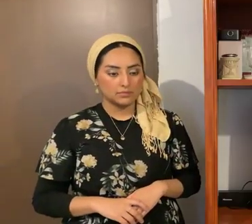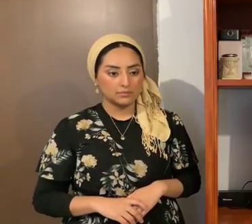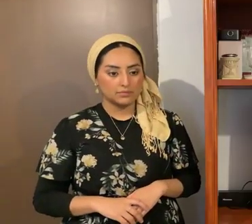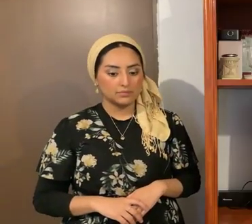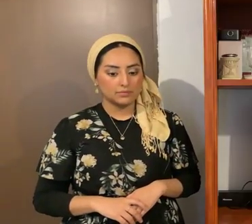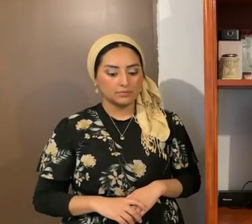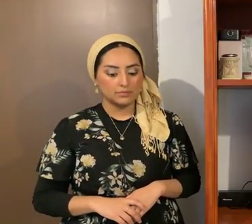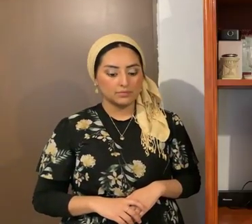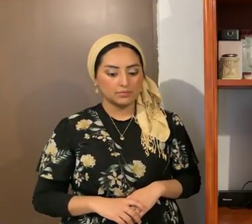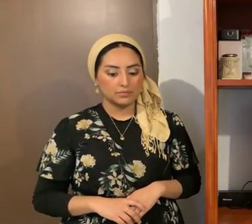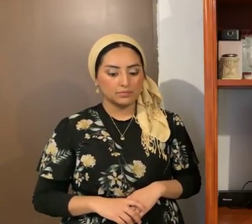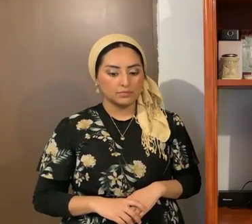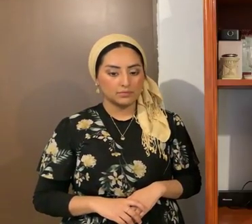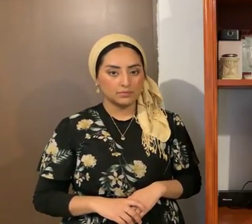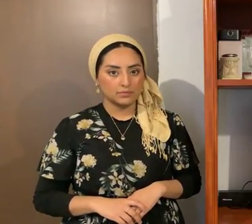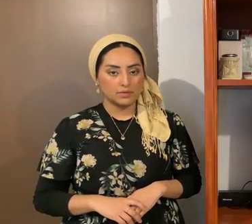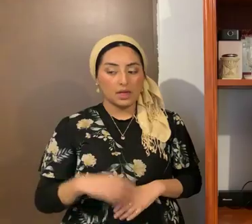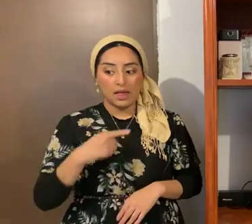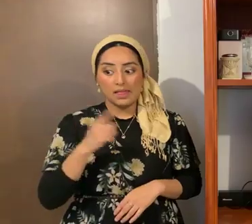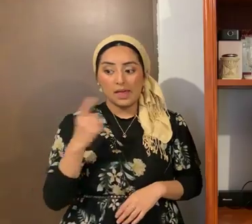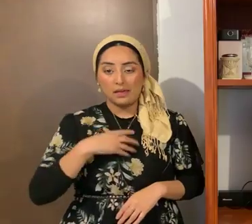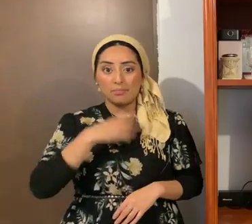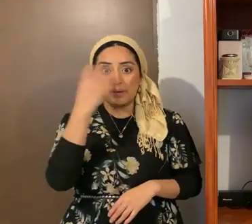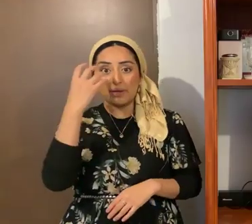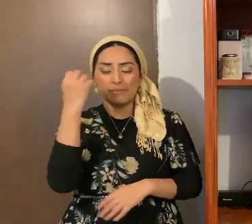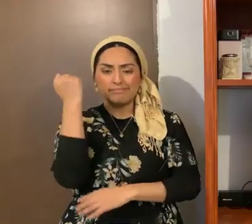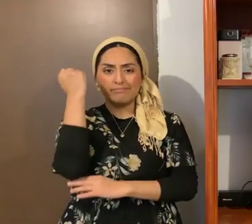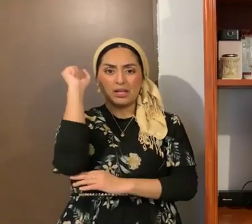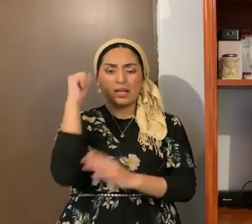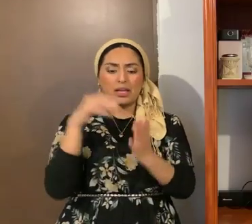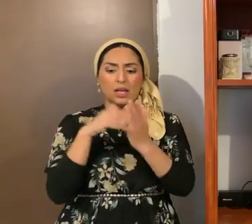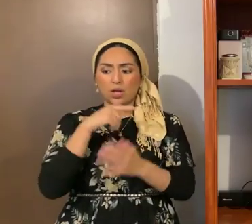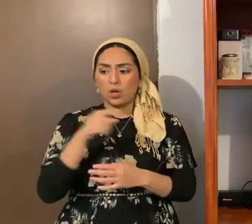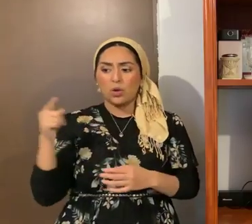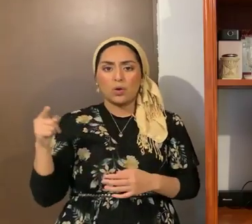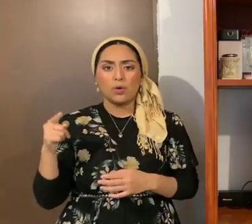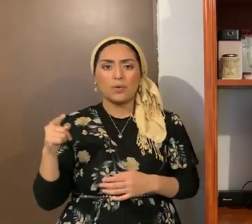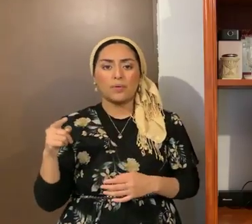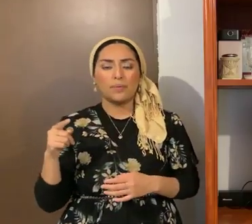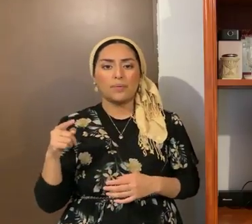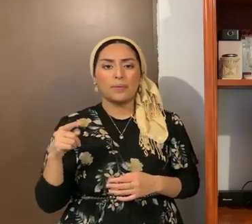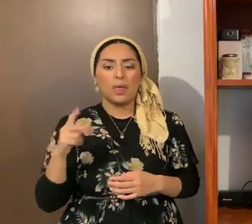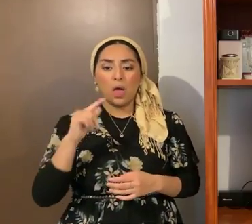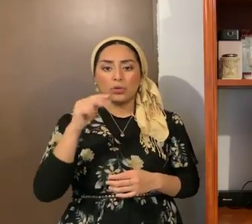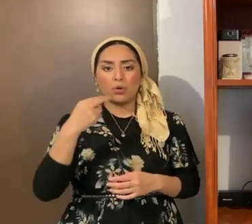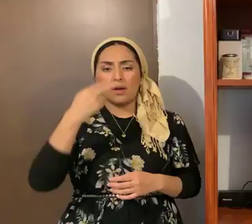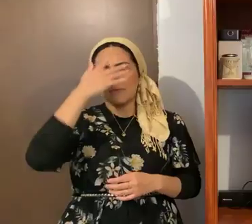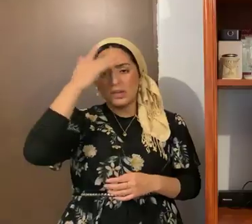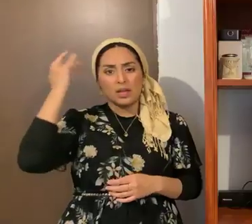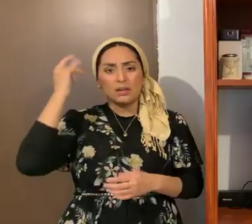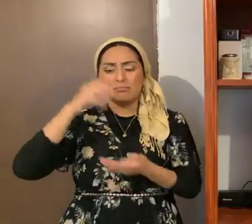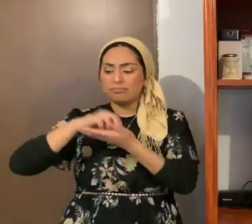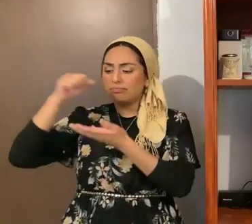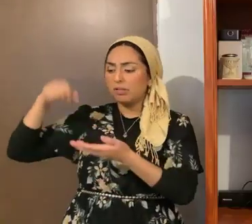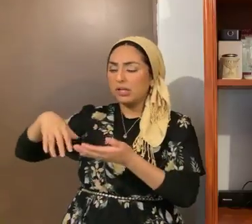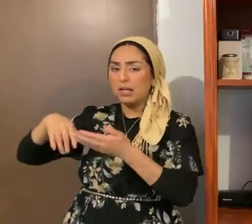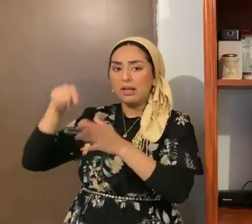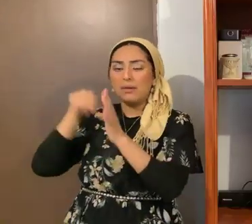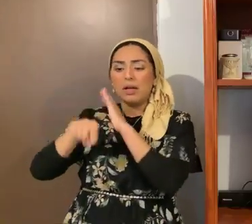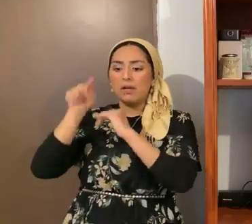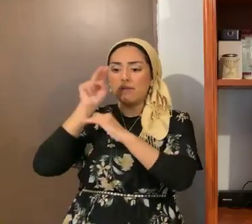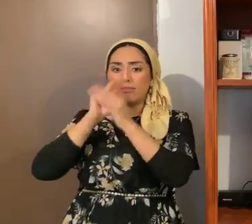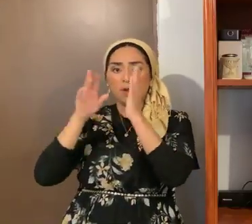Comienza que. Pero te provocaron a ira y se rebelaron contra ti, y echaron tu Torá a sus espaldas, y mataron a tus profetas que